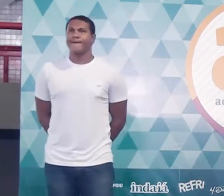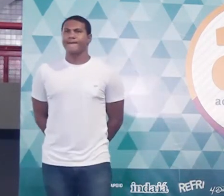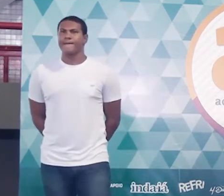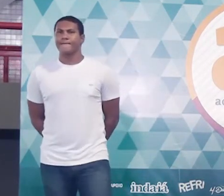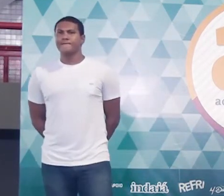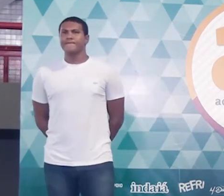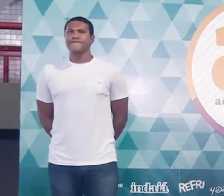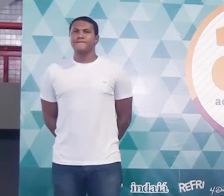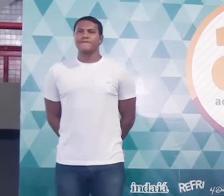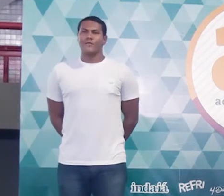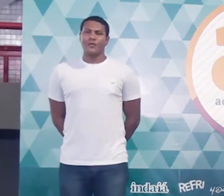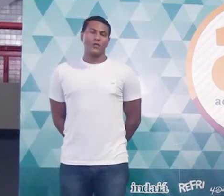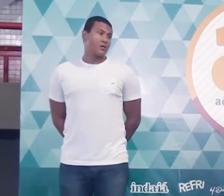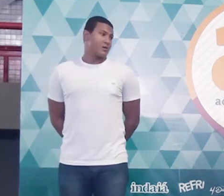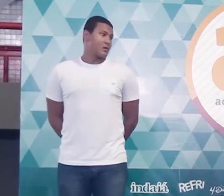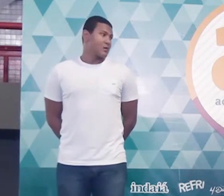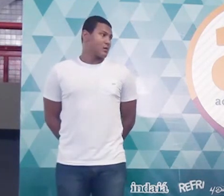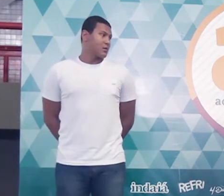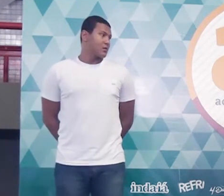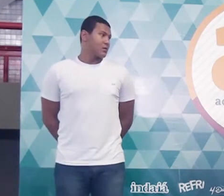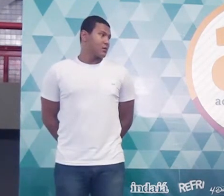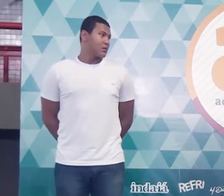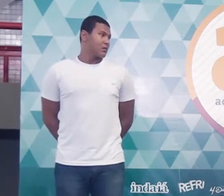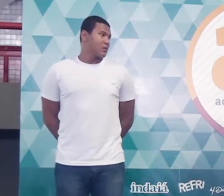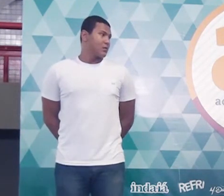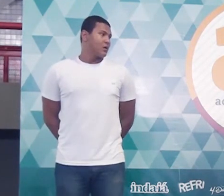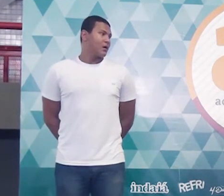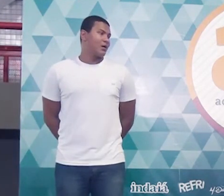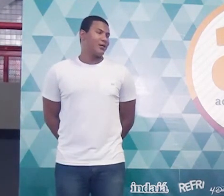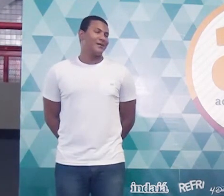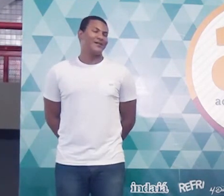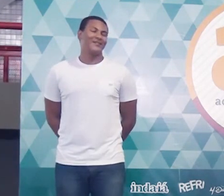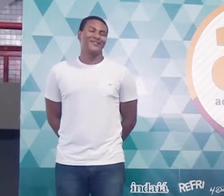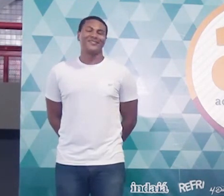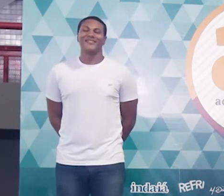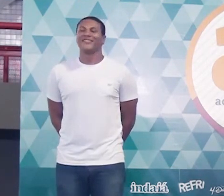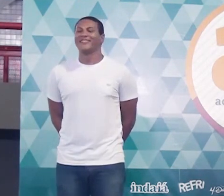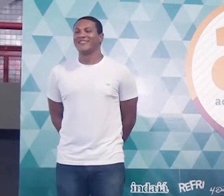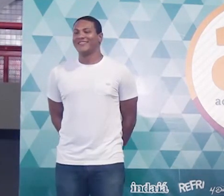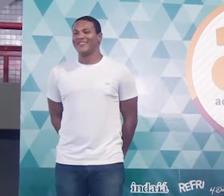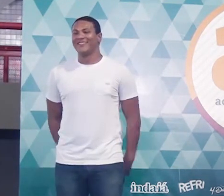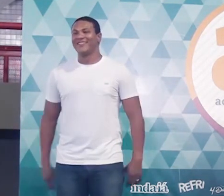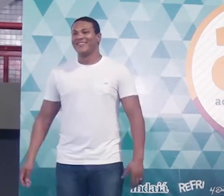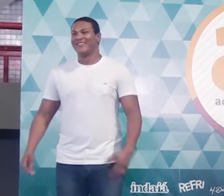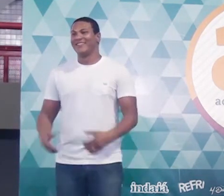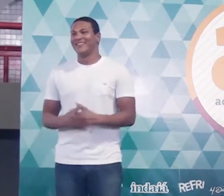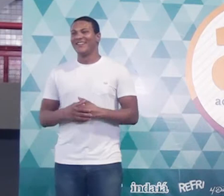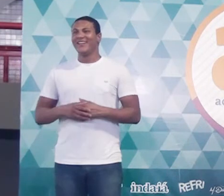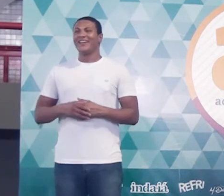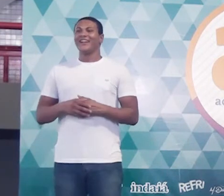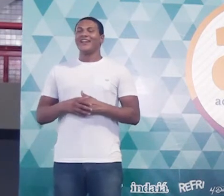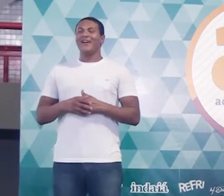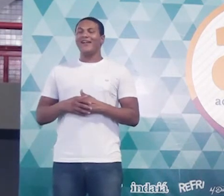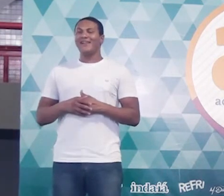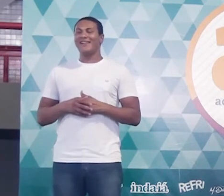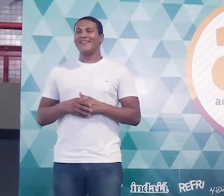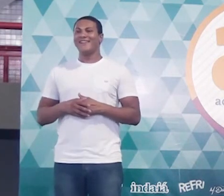Por favor, leia a pergunta antes de respondê-la. Queremos saber. Obrigado, nada. Agora que eu li.